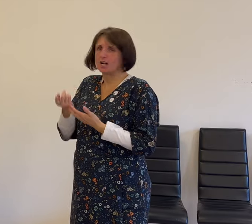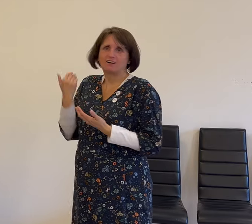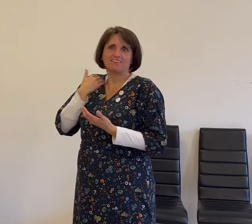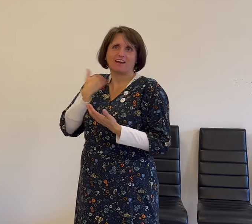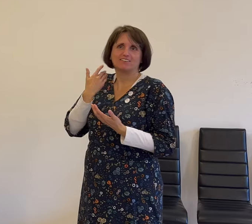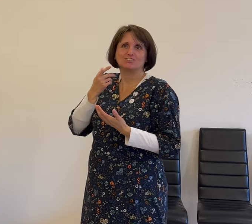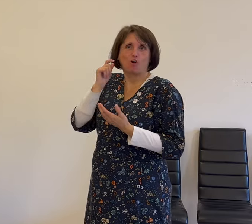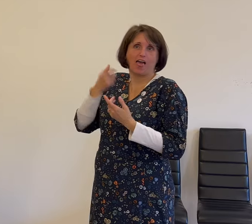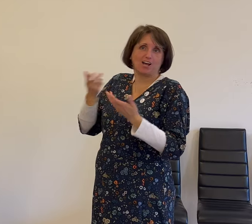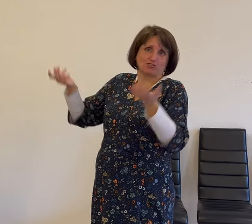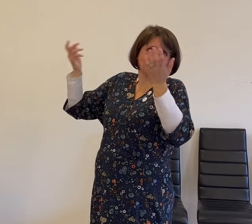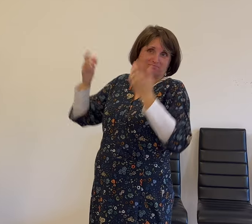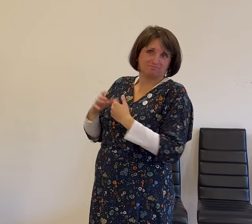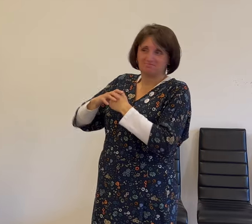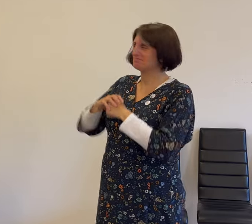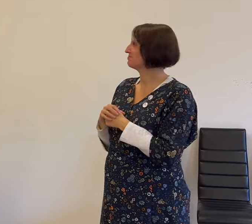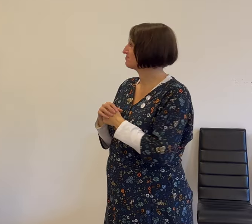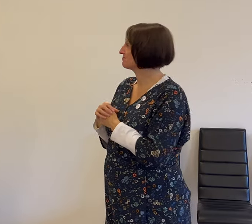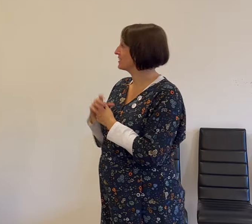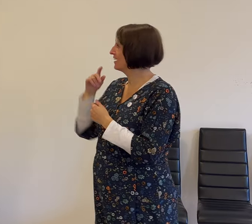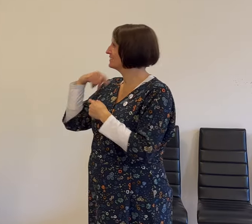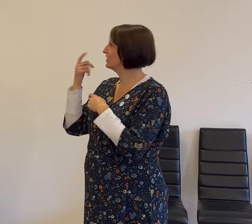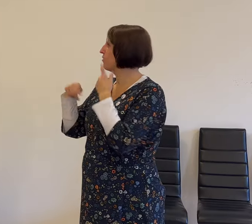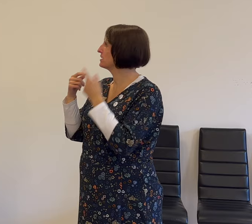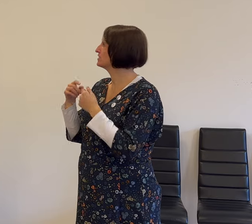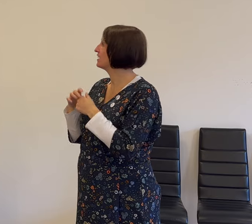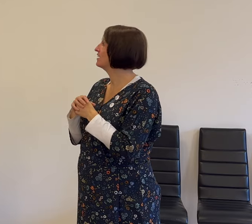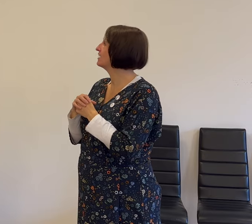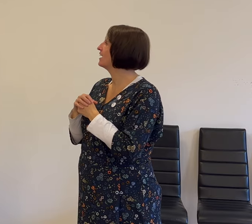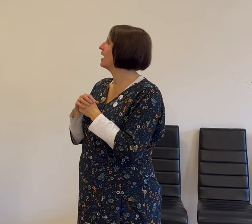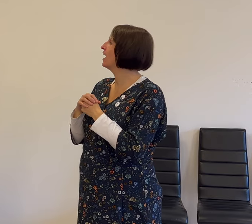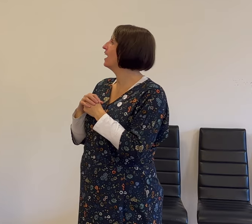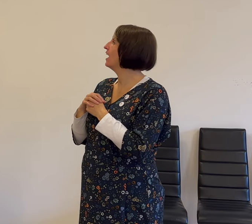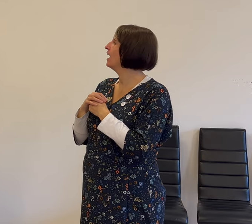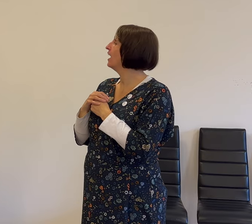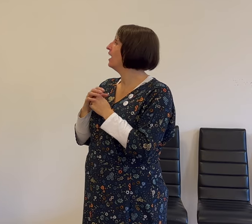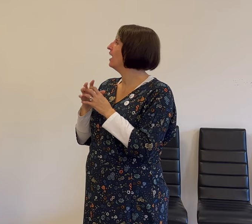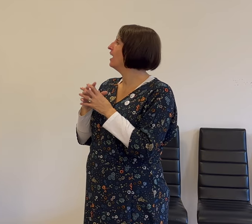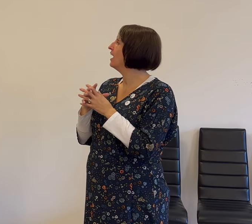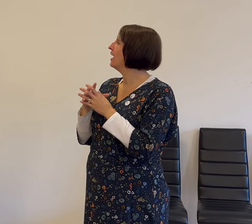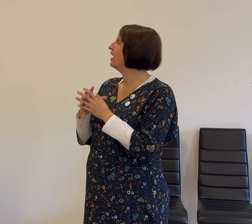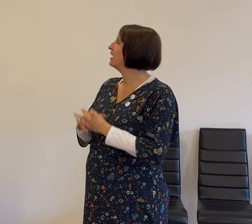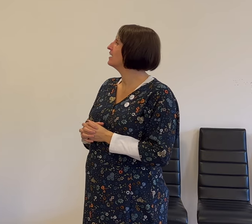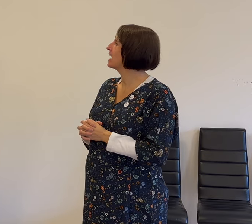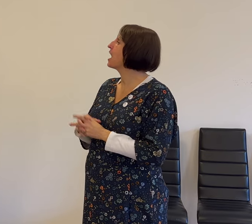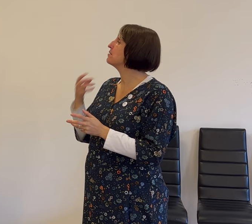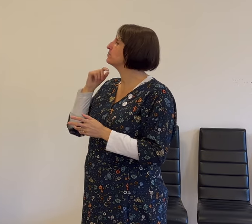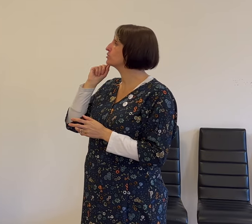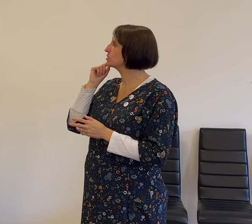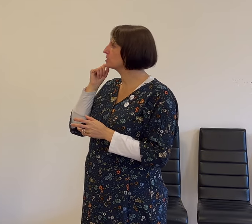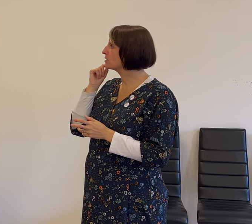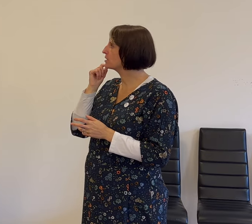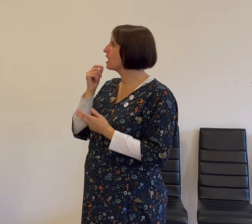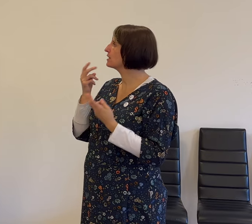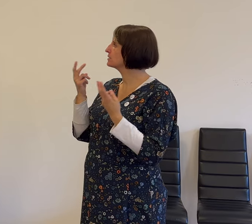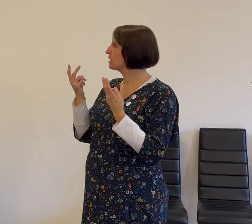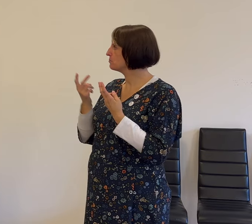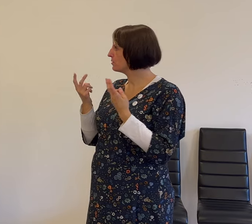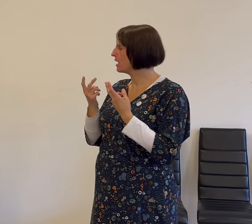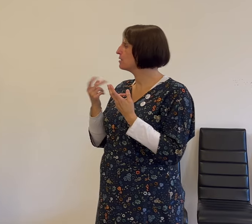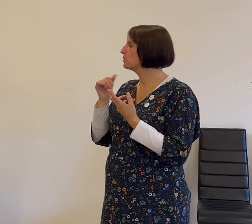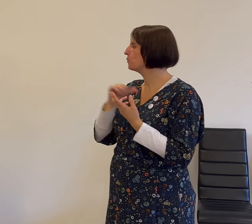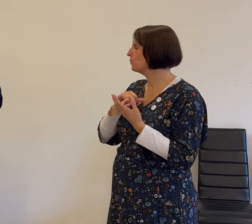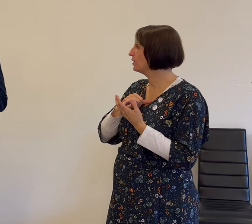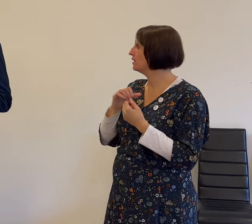esteticky. A on vidí, ten to za sebou nemá. A všimněte si, ta podobnost, která tady je taky